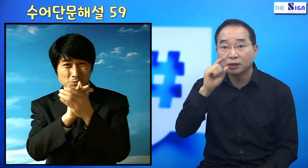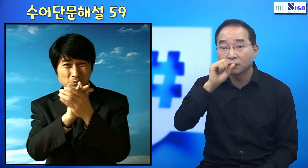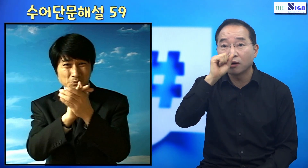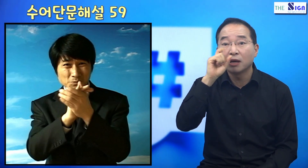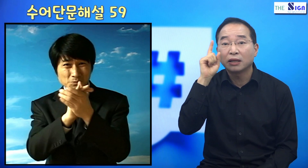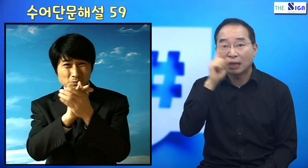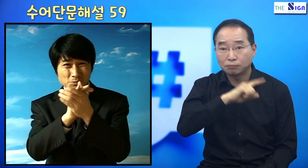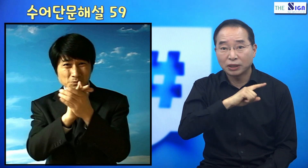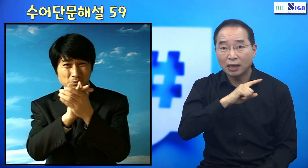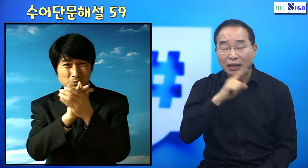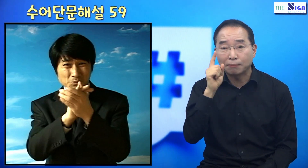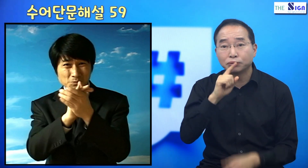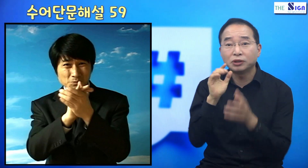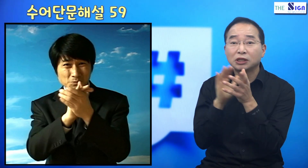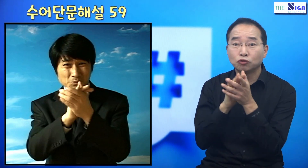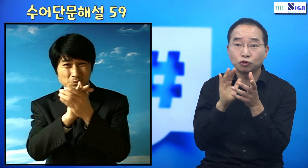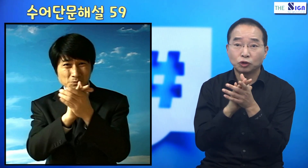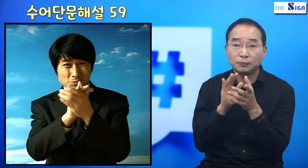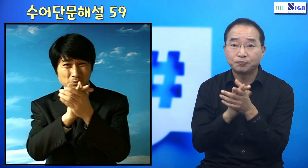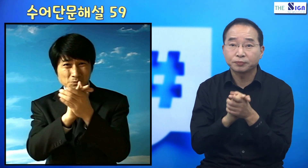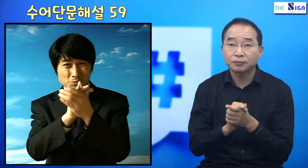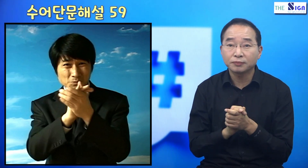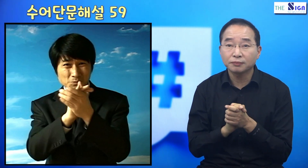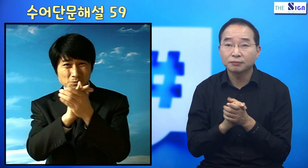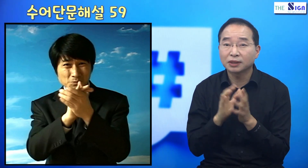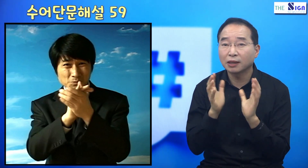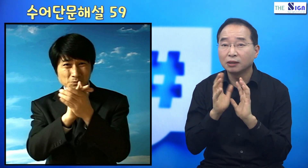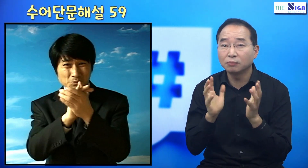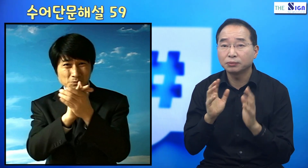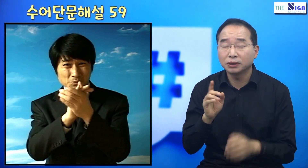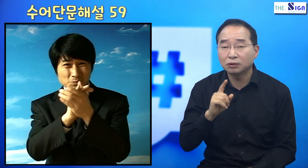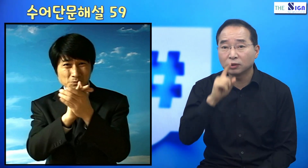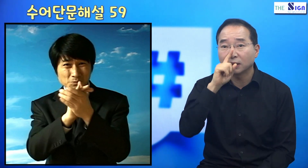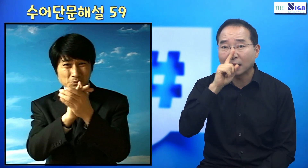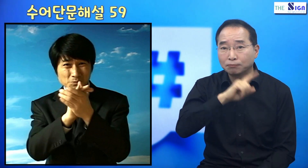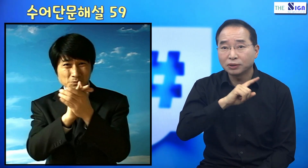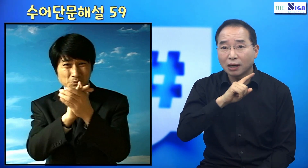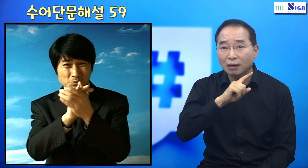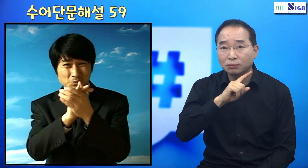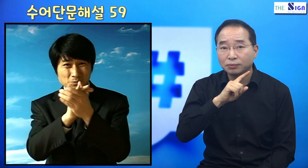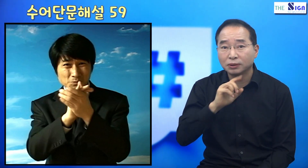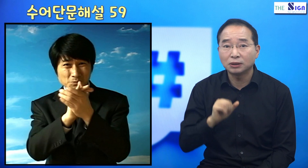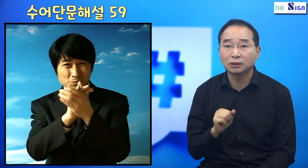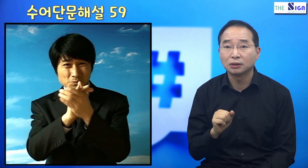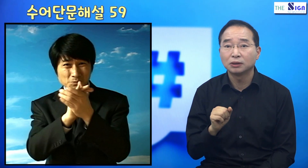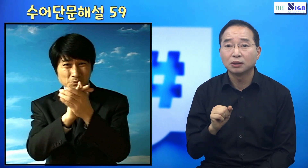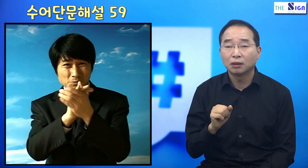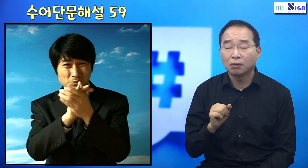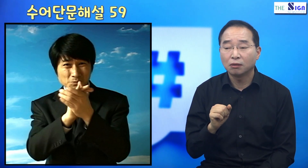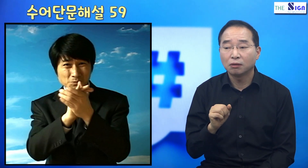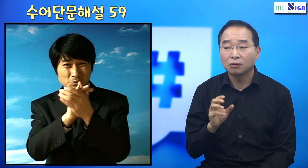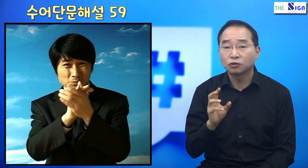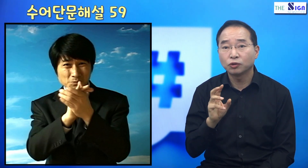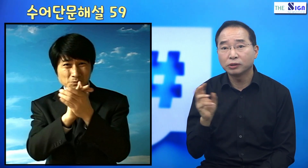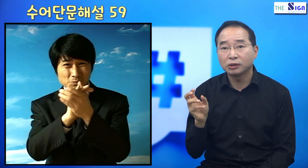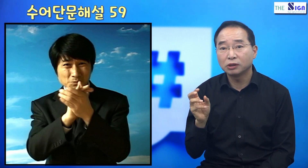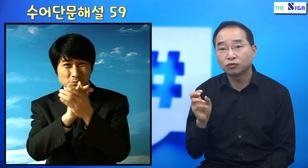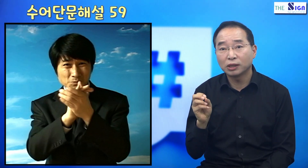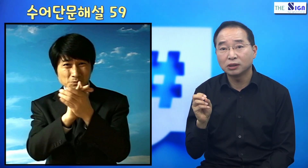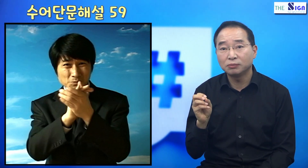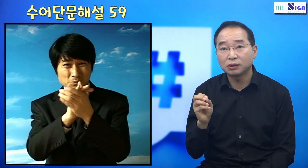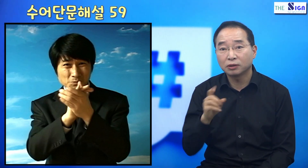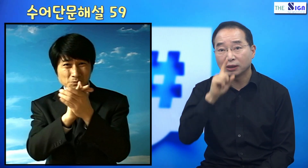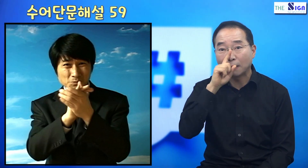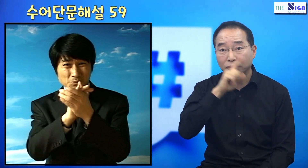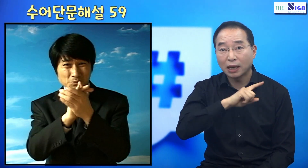뜻이에요. 그래서 나쁘다, 나쁜 친구들. 자, 이런 부분이 우리가 나쁘다라는 부분이 수어에서 이제